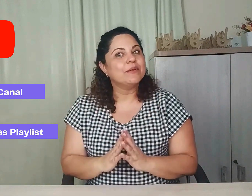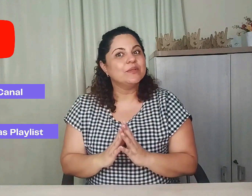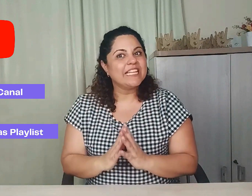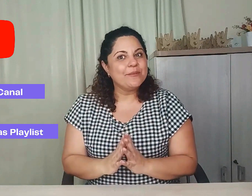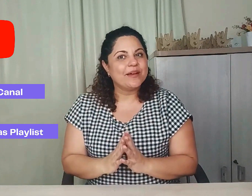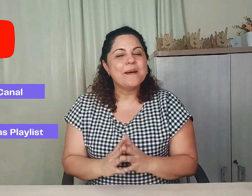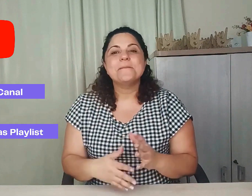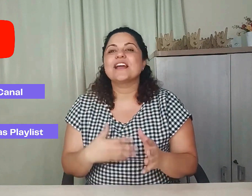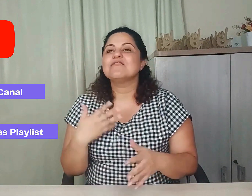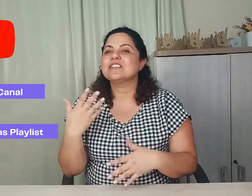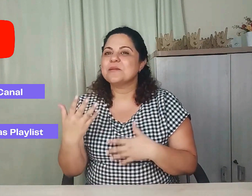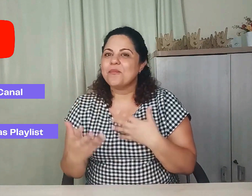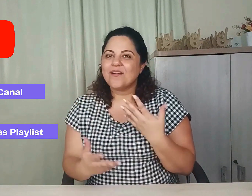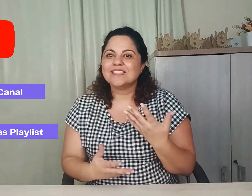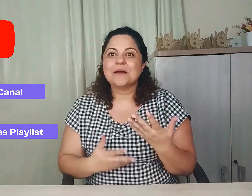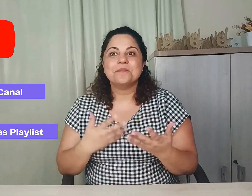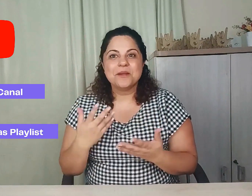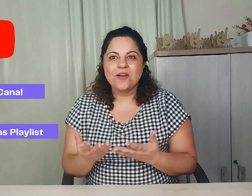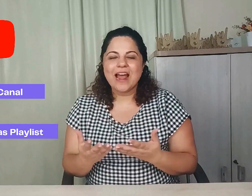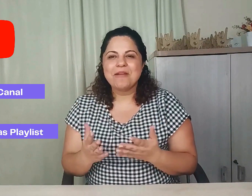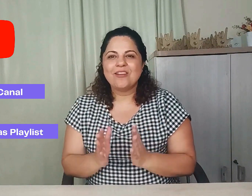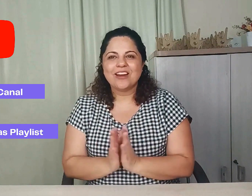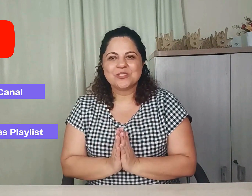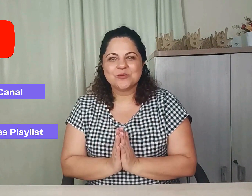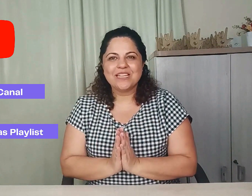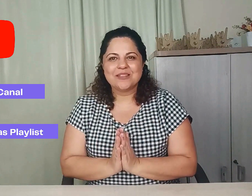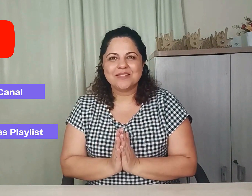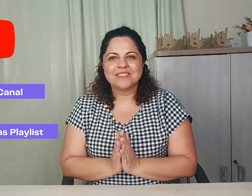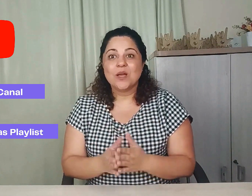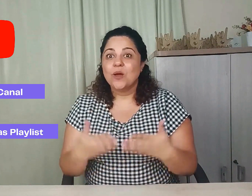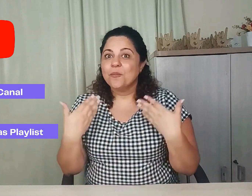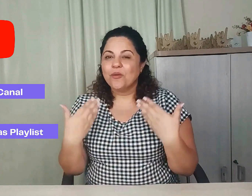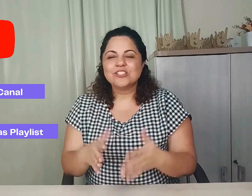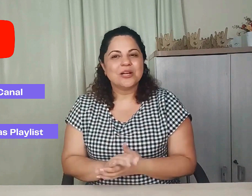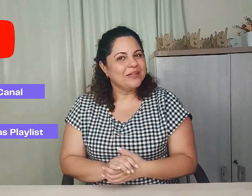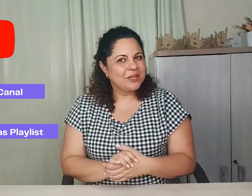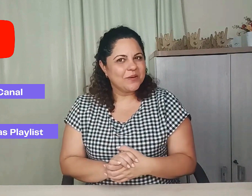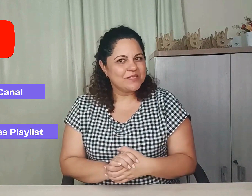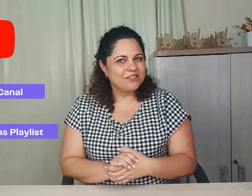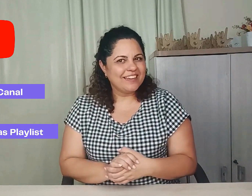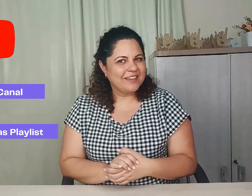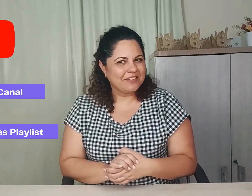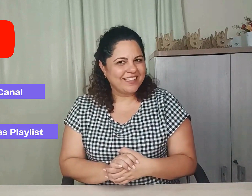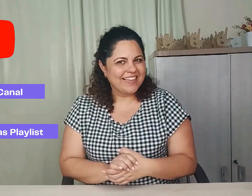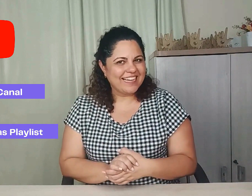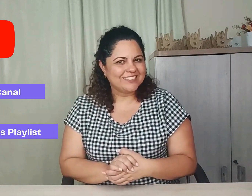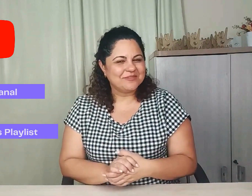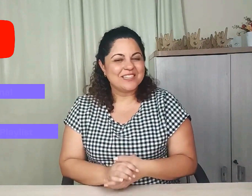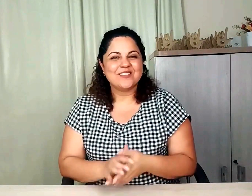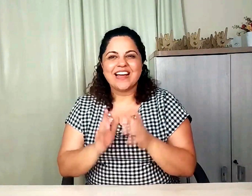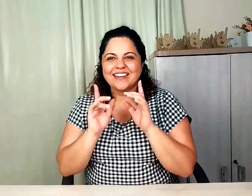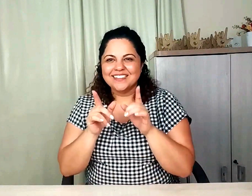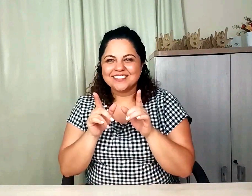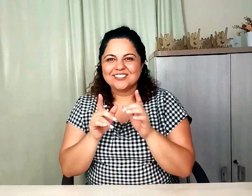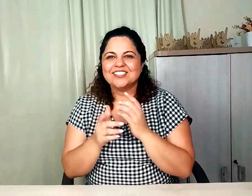ao tema, para que você possa aprimorar melhor a sua Libras. Poxa, quanta coisa eu falei, não é verdade? Mas eu garanto que